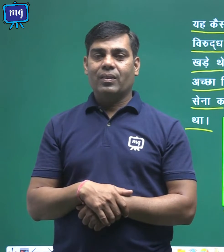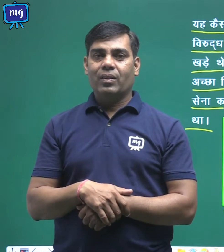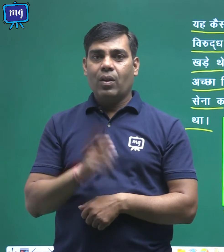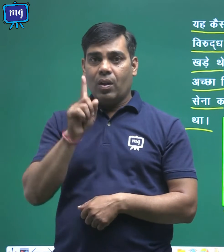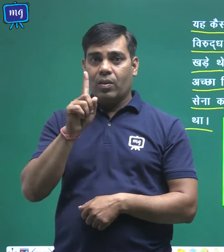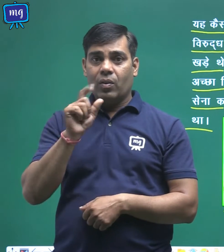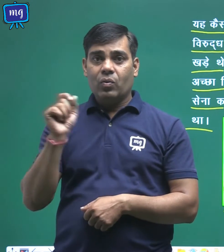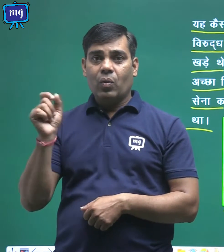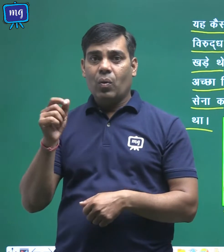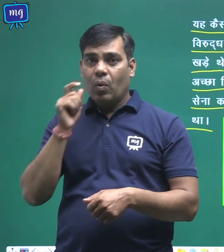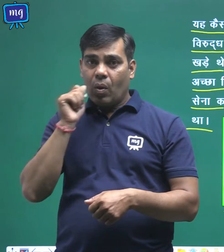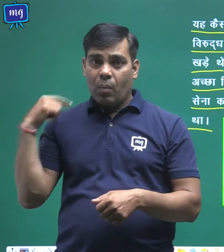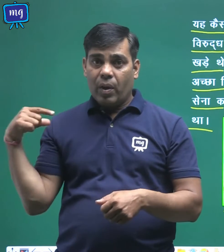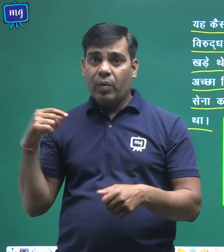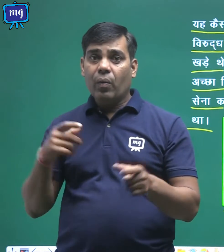का